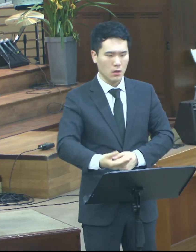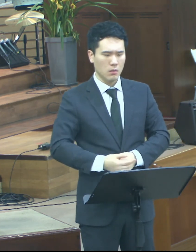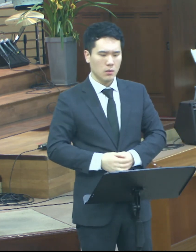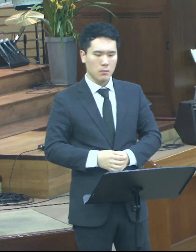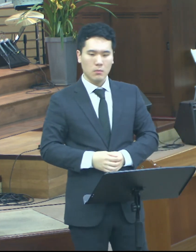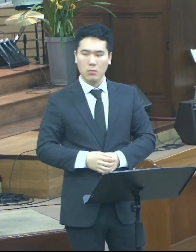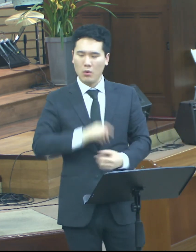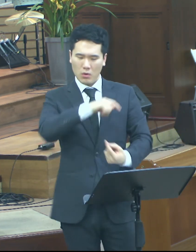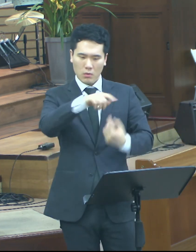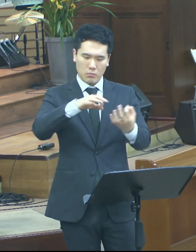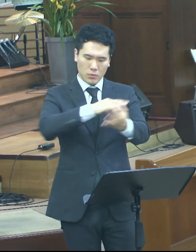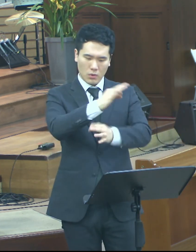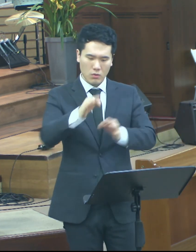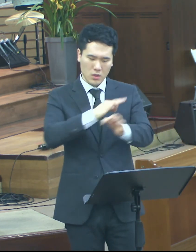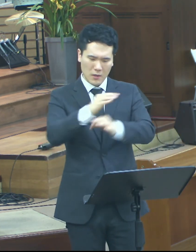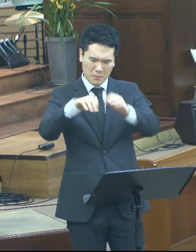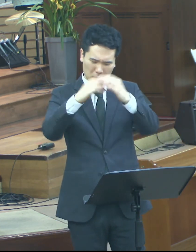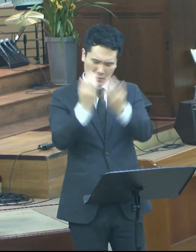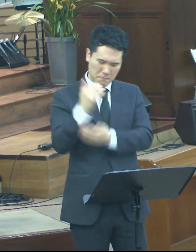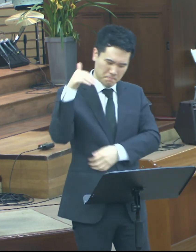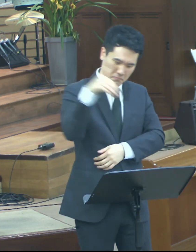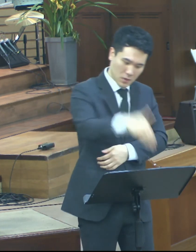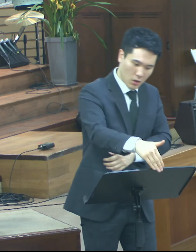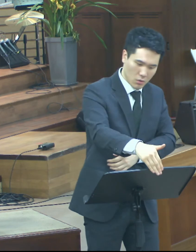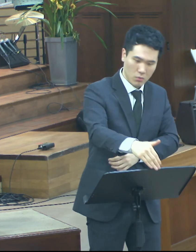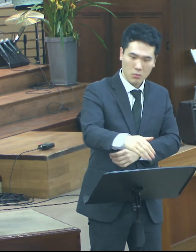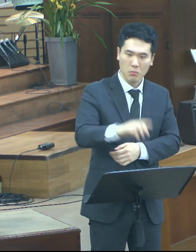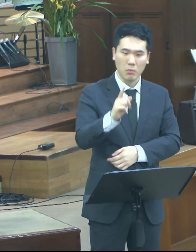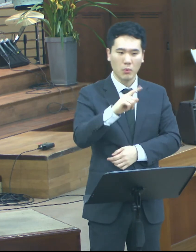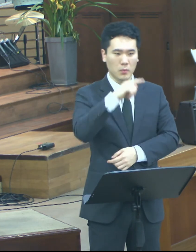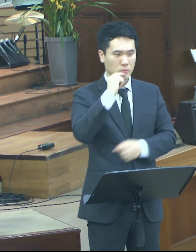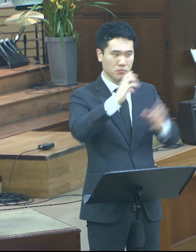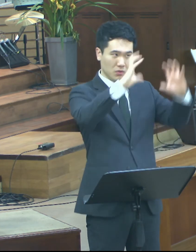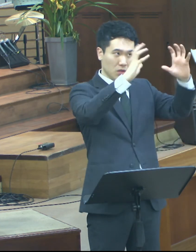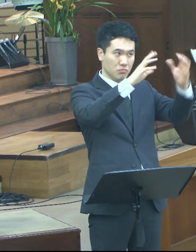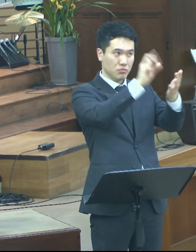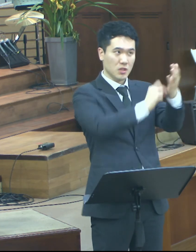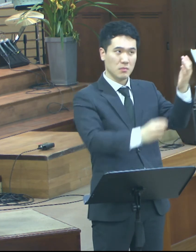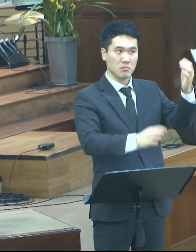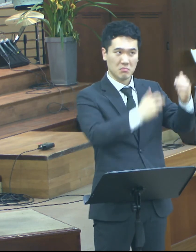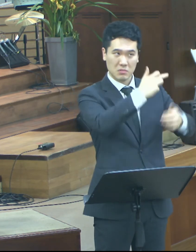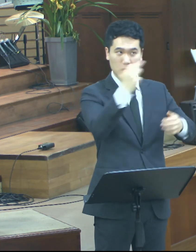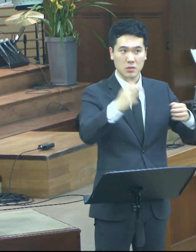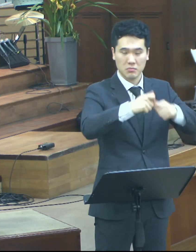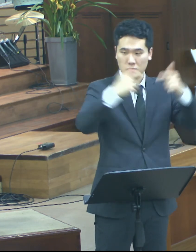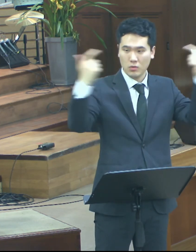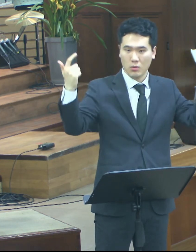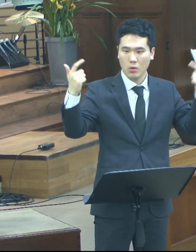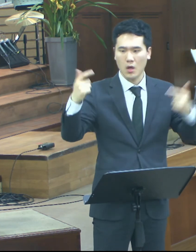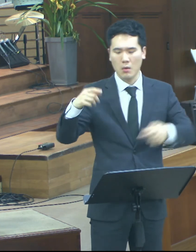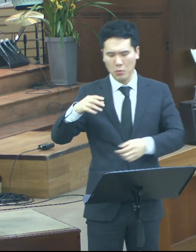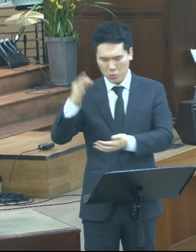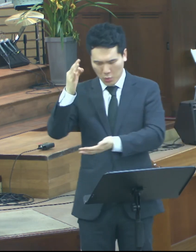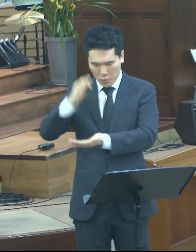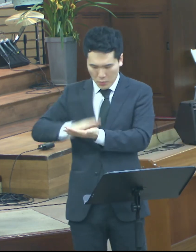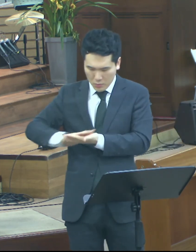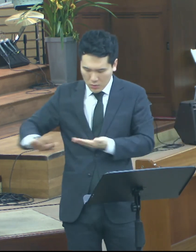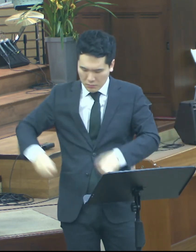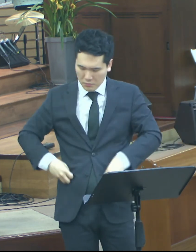북한 문제가 꼬여가지고 집에 있는 돈 다 썼는데 쓸 돈이 없어가고 기름 넣을 돈이 없어가고 주유소도 못 가고 그럴 것을 상상하십니까? 그러지